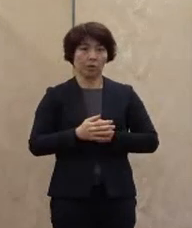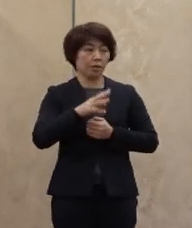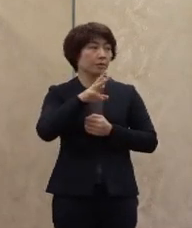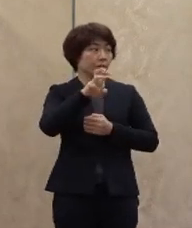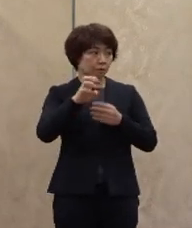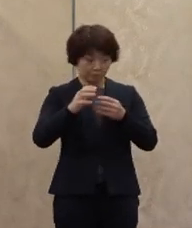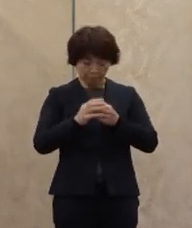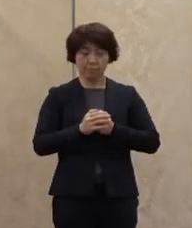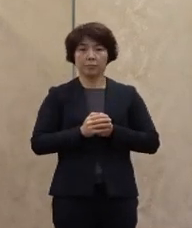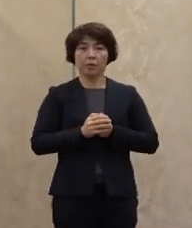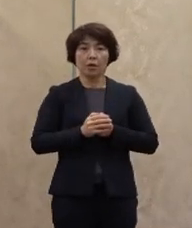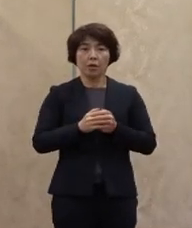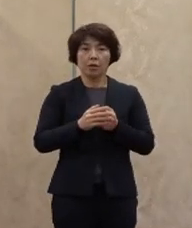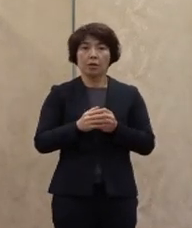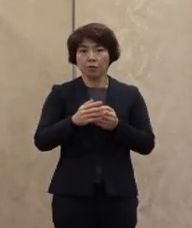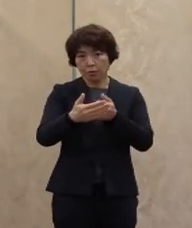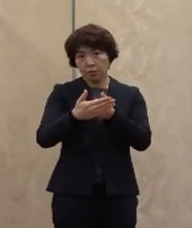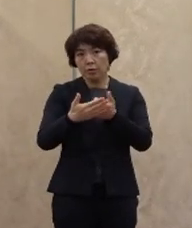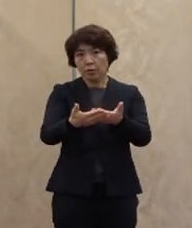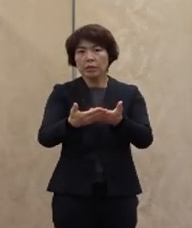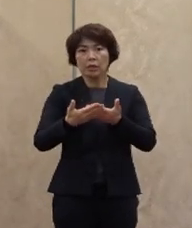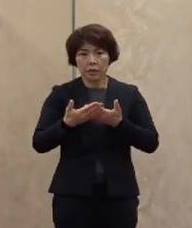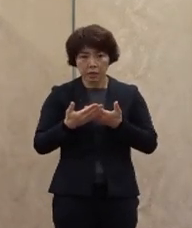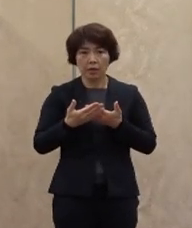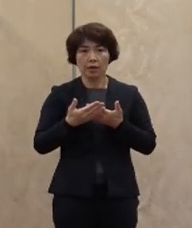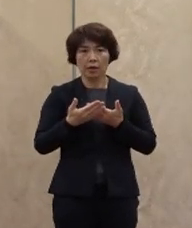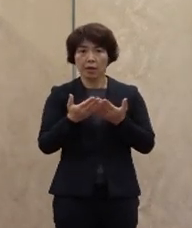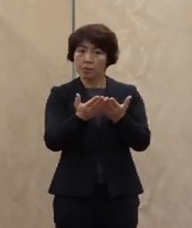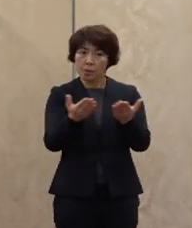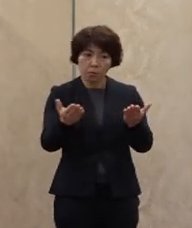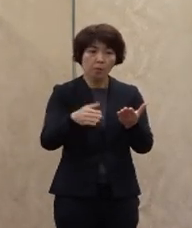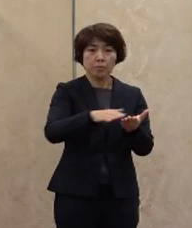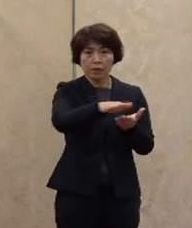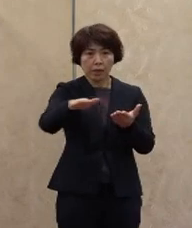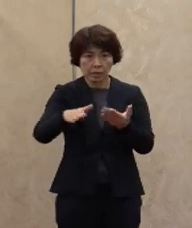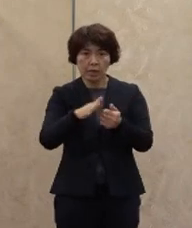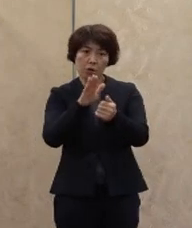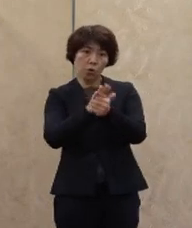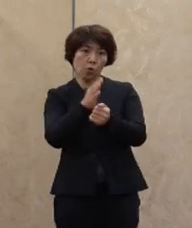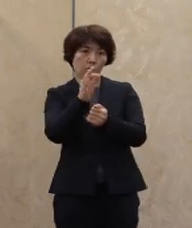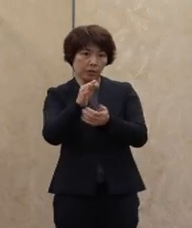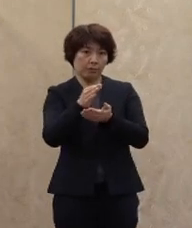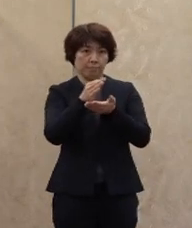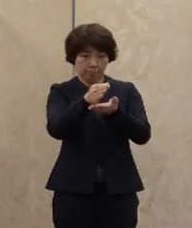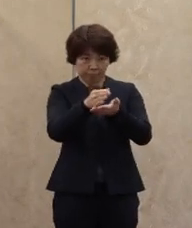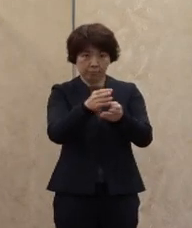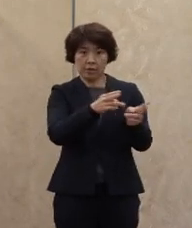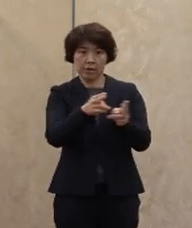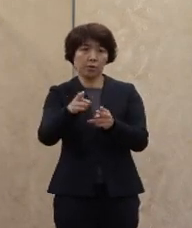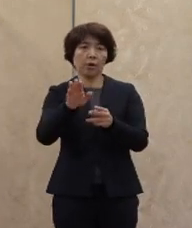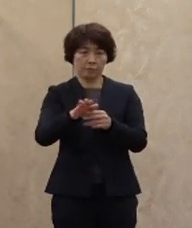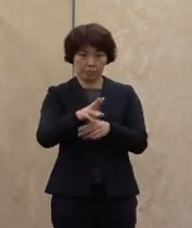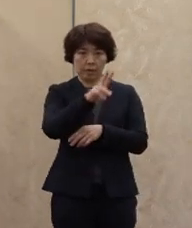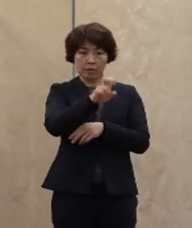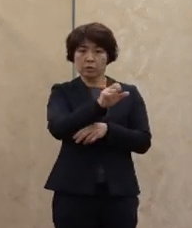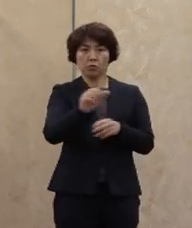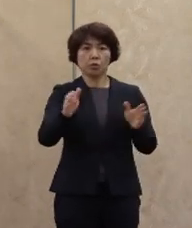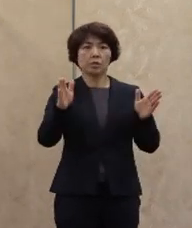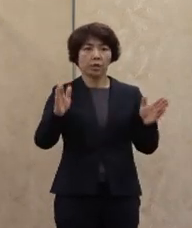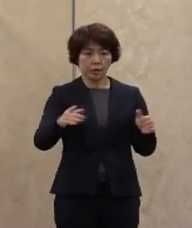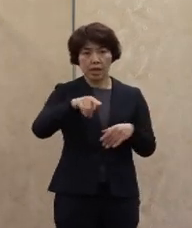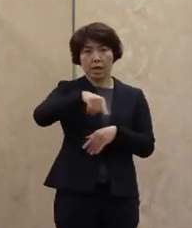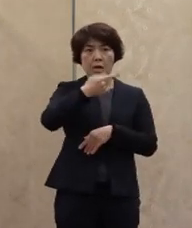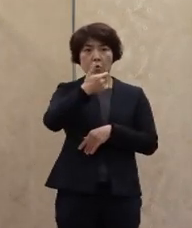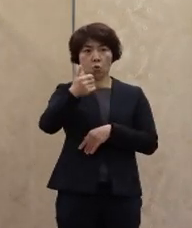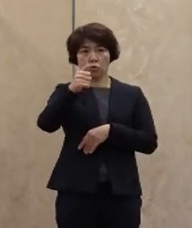店舗の皆様に協力金の制度を準備しております。25日間で150万